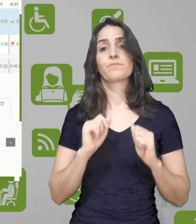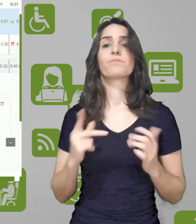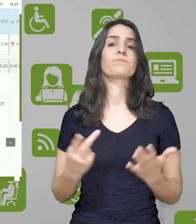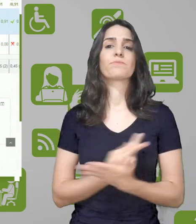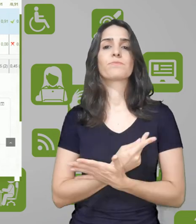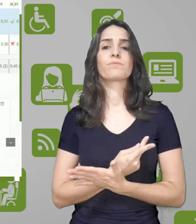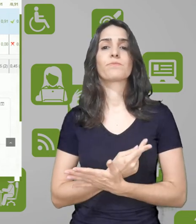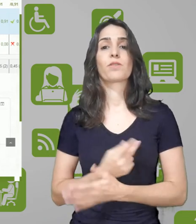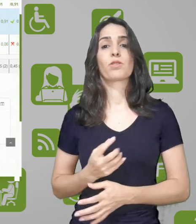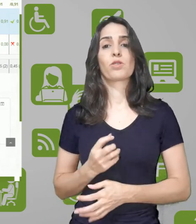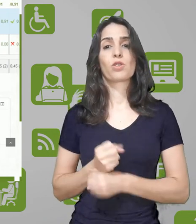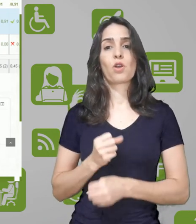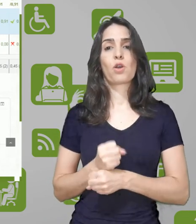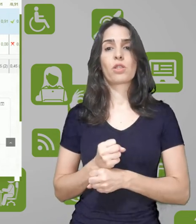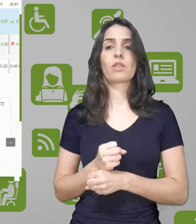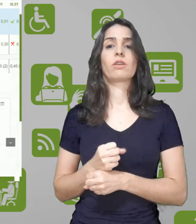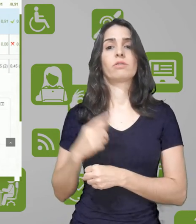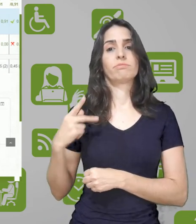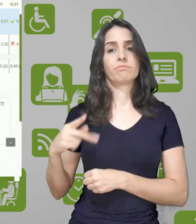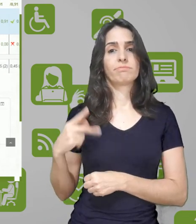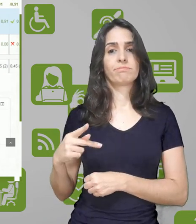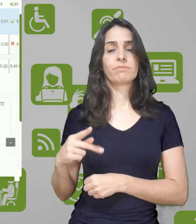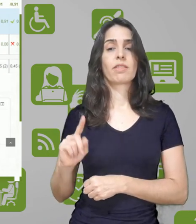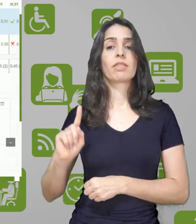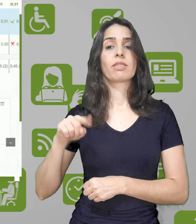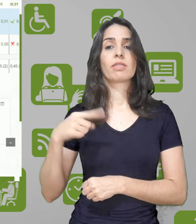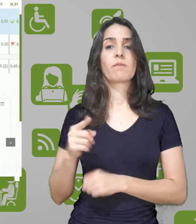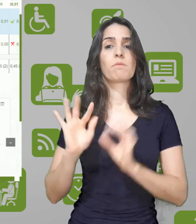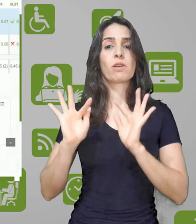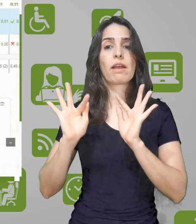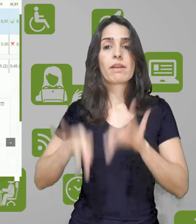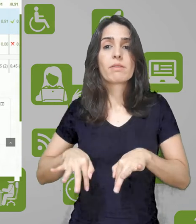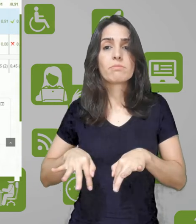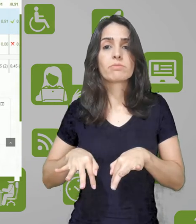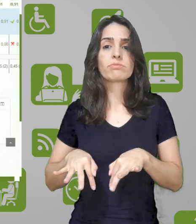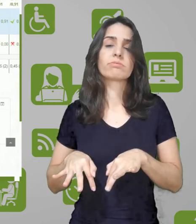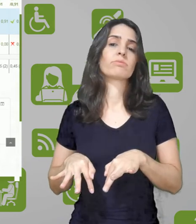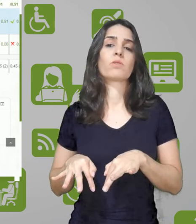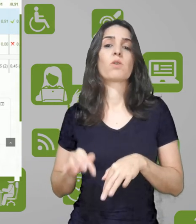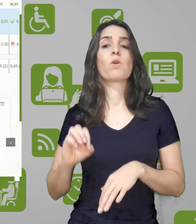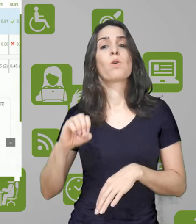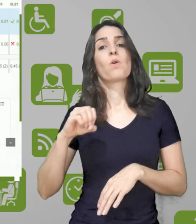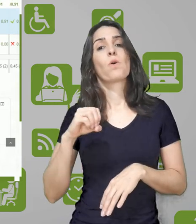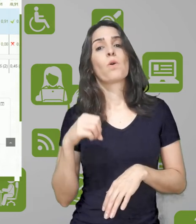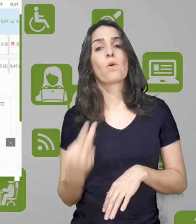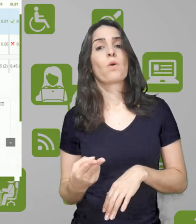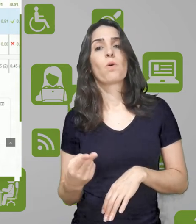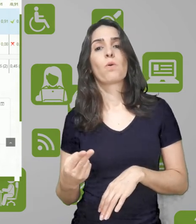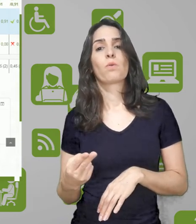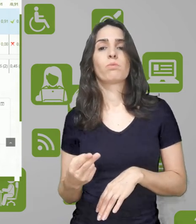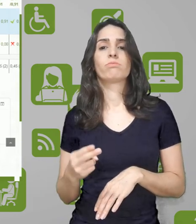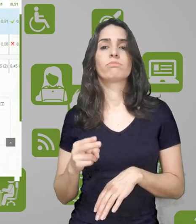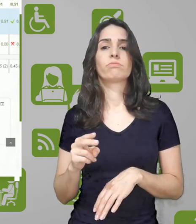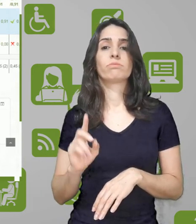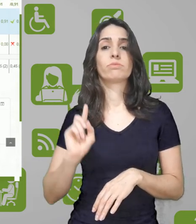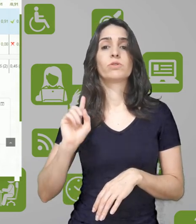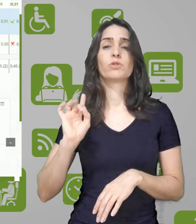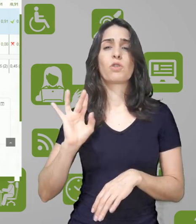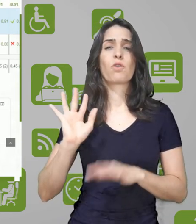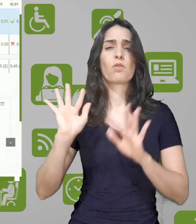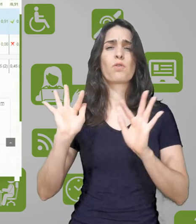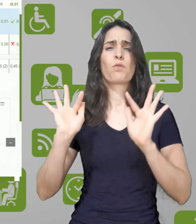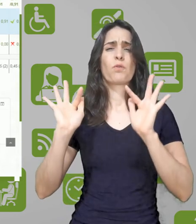ser que a nota aparece para o aluno depois que ele finaliza a tentativa Pode ser que a nota só aparece depois que o questionário é